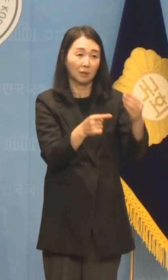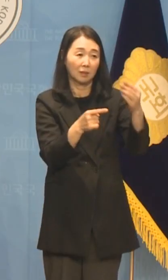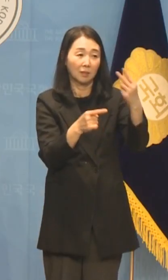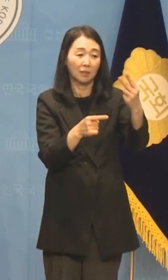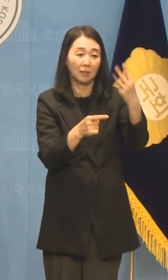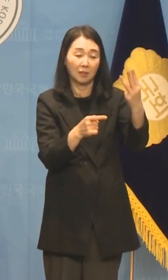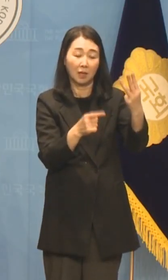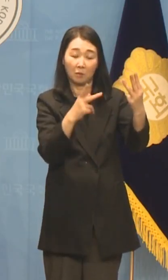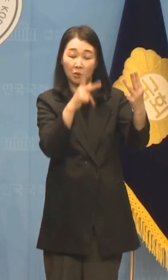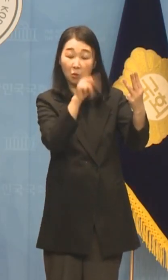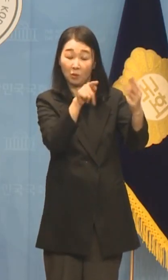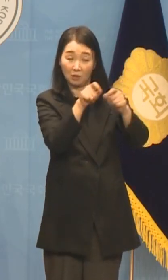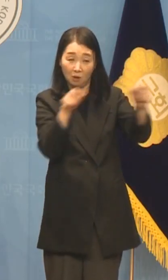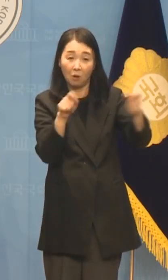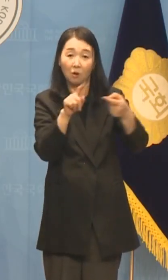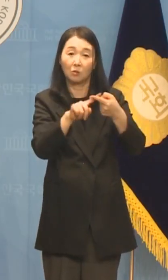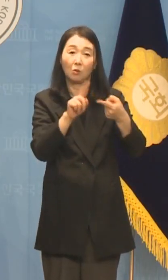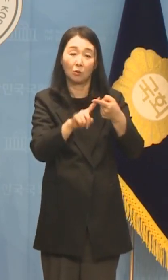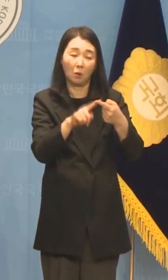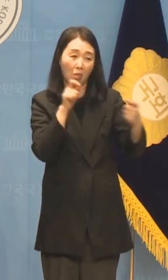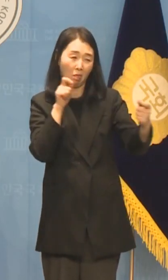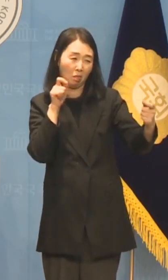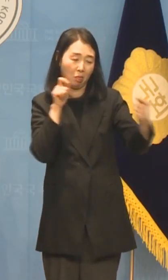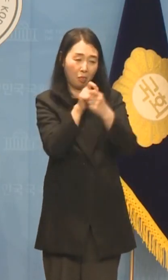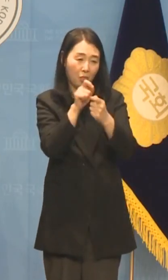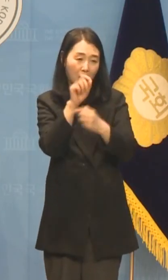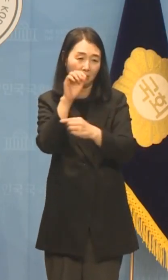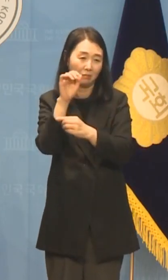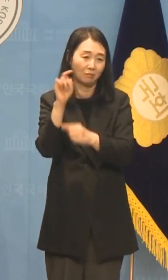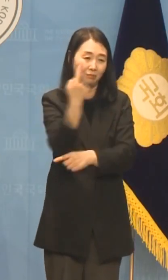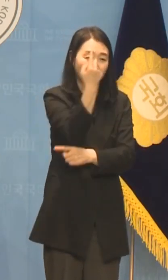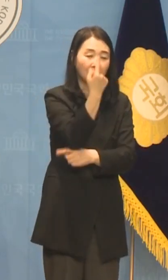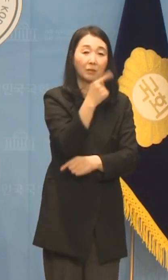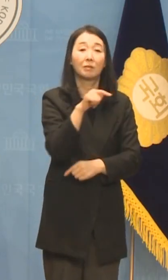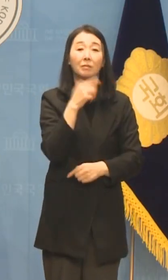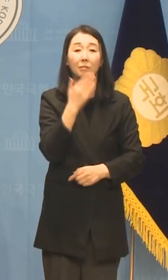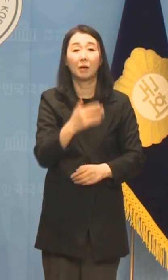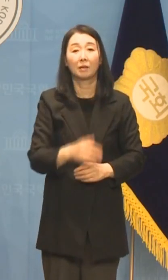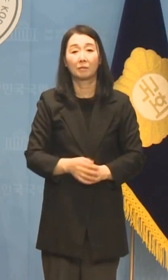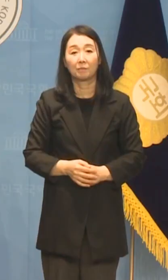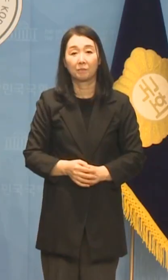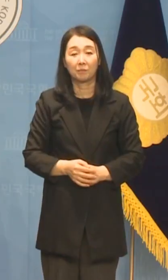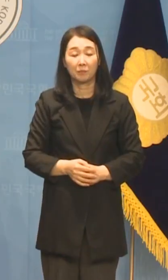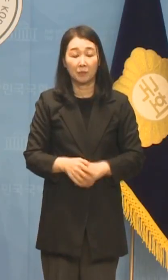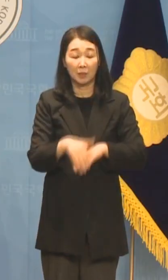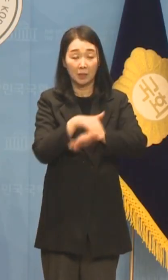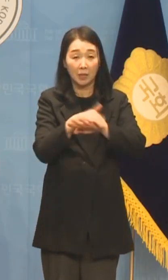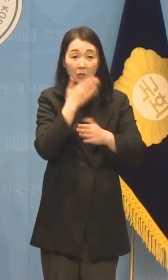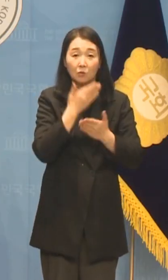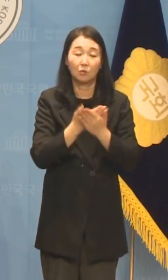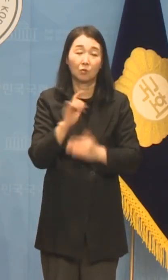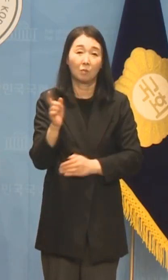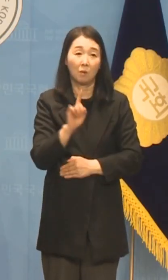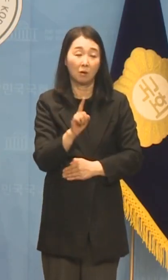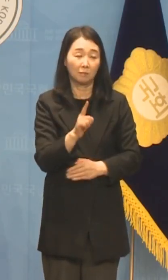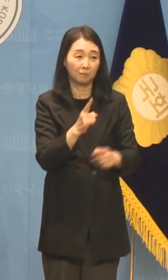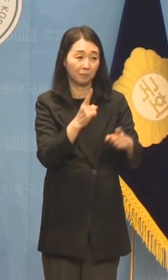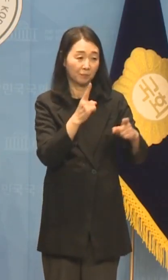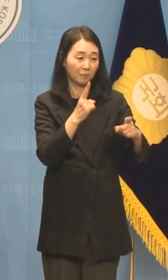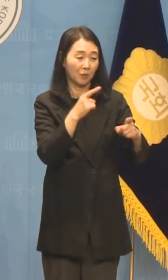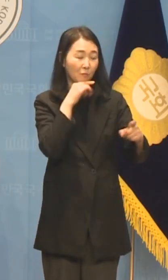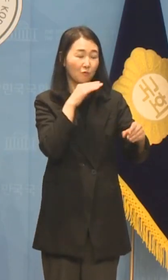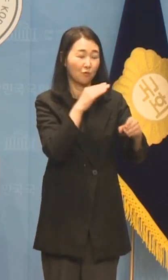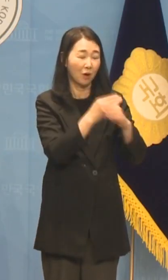3km 수준의 최근접 비행을 했습니다. 작전의 핵심은 적의 눈에